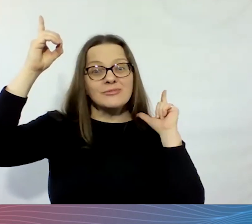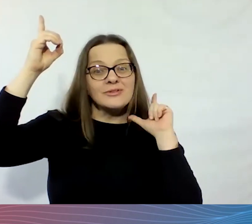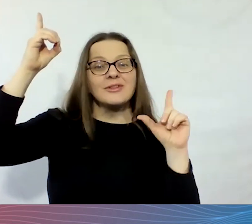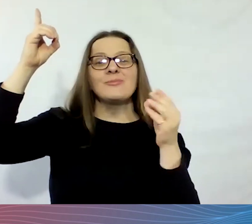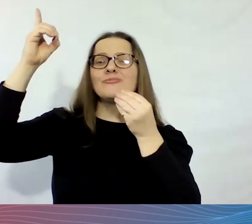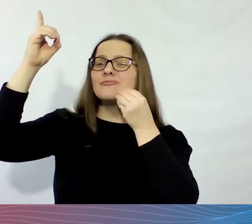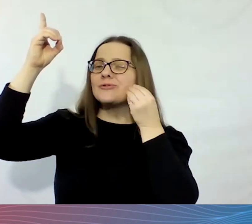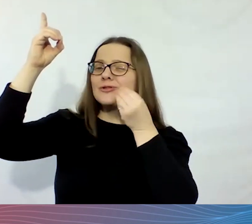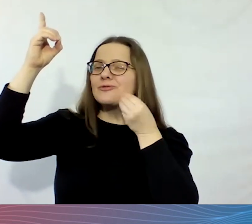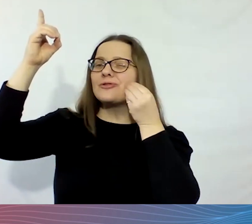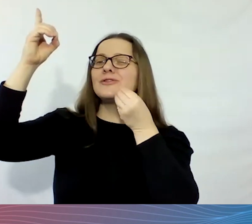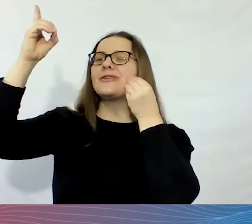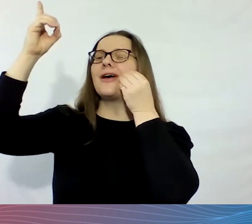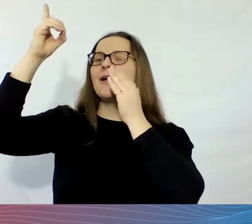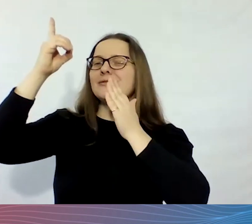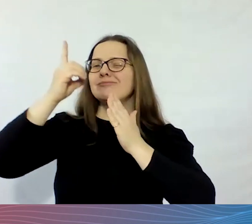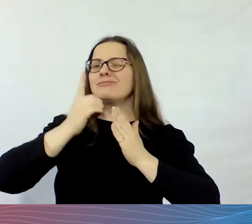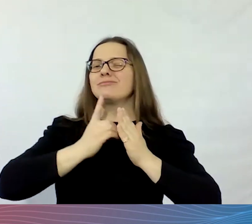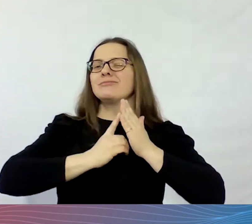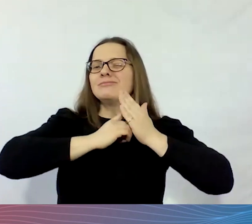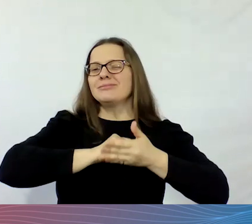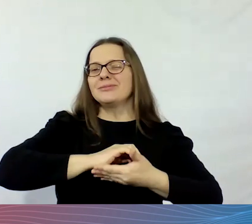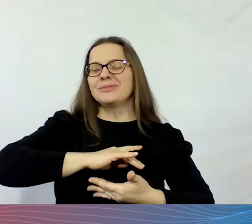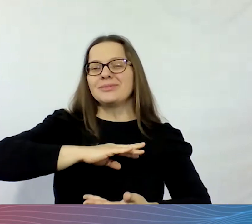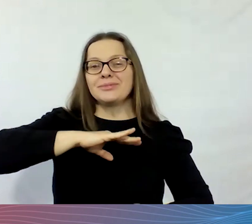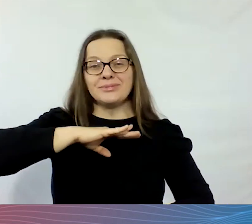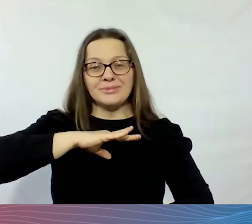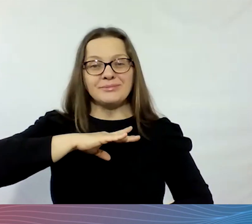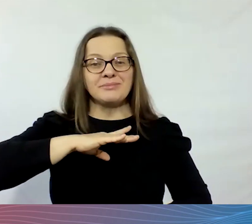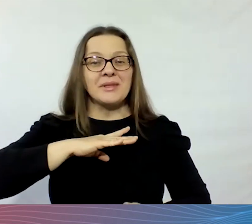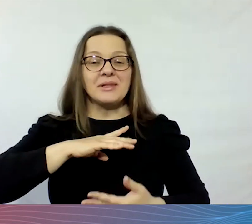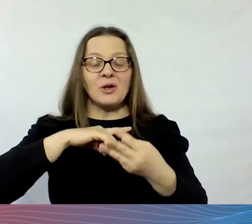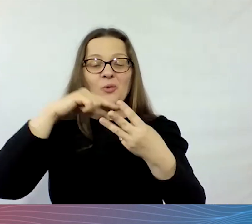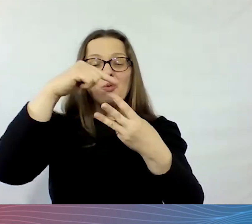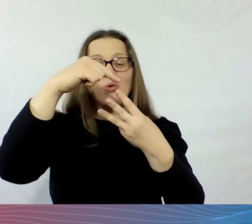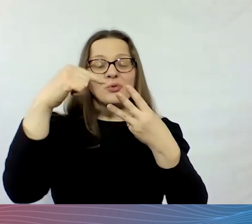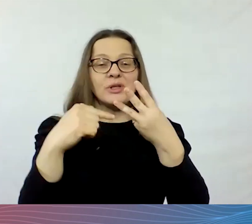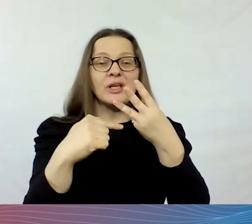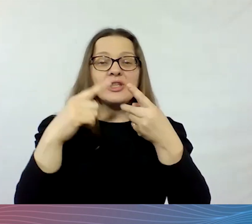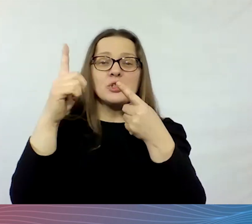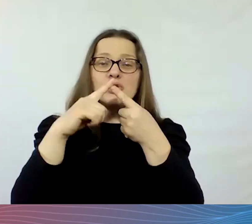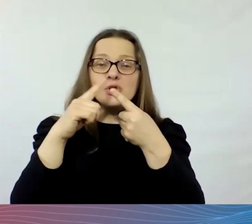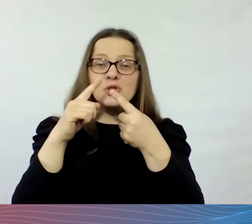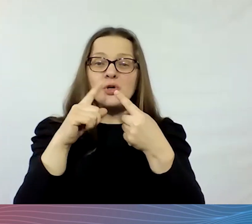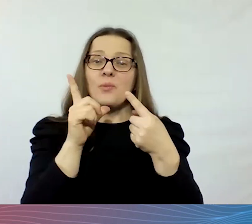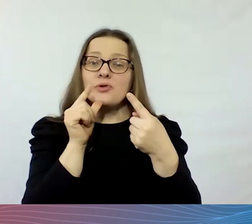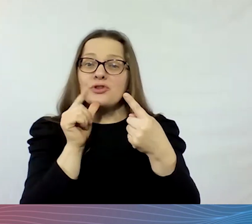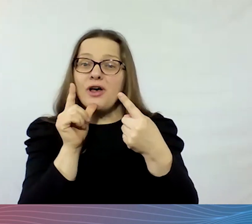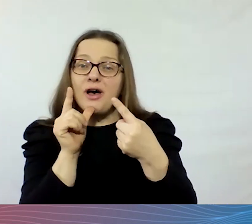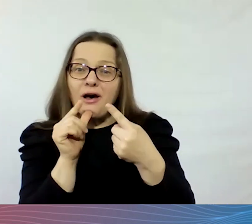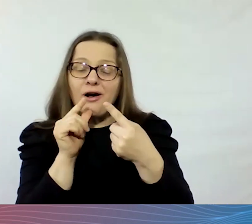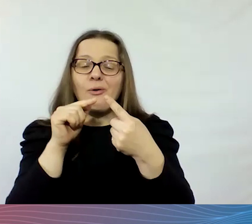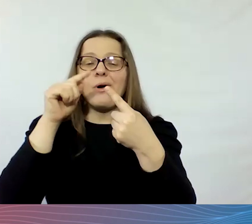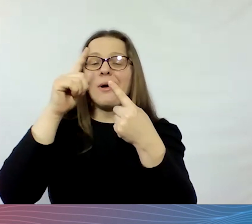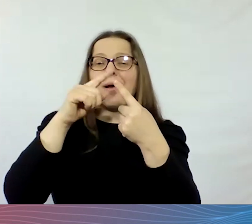quer dizer o que? Deus é um só. Aquele que está dentro de você é essa água. Na essência, Deus